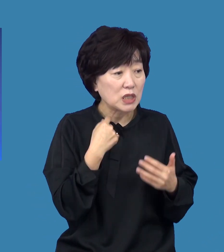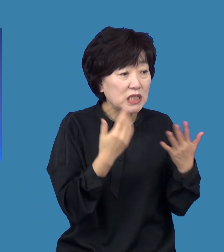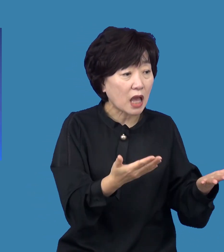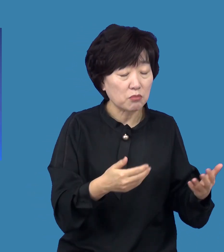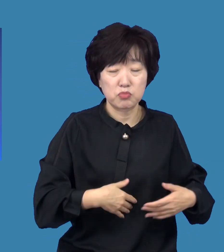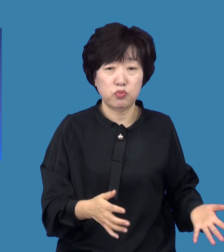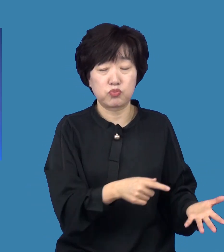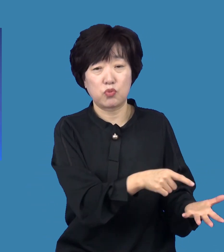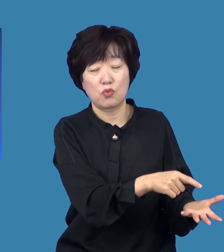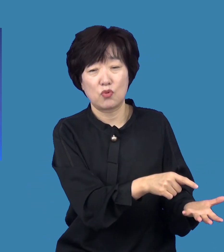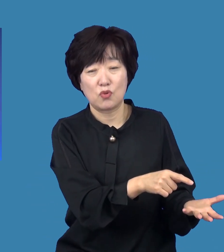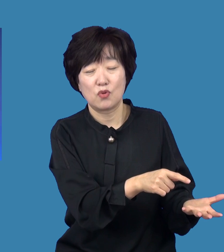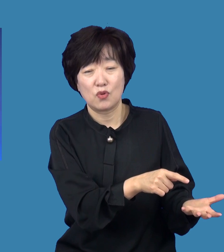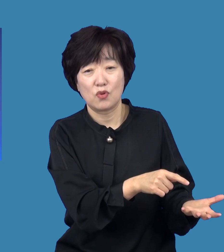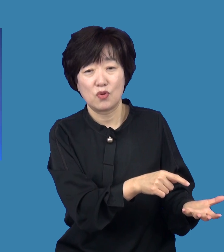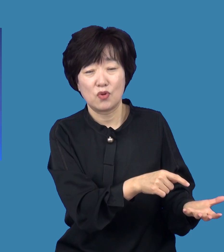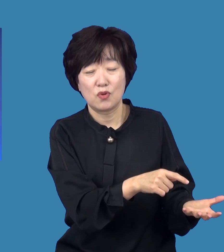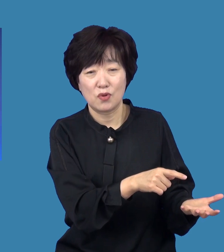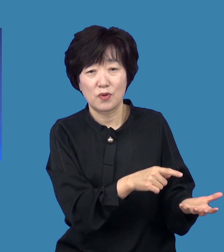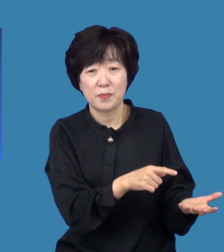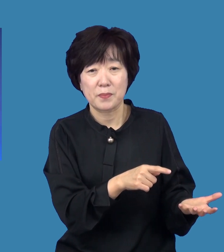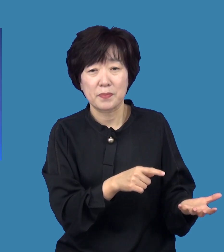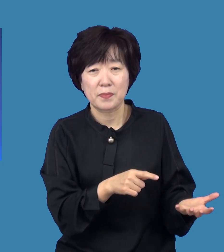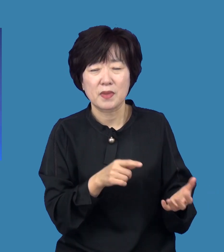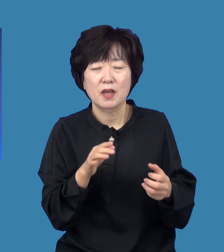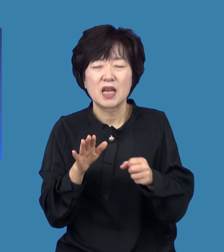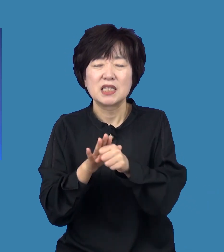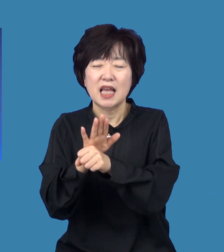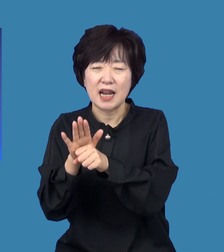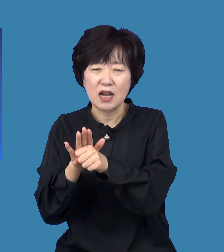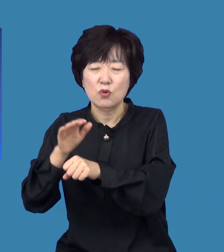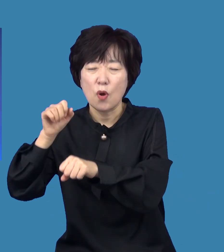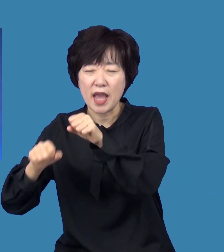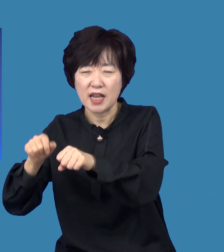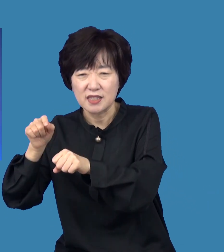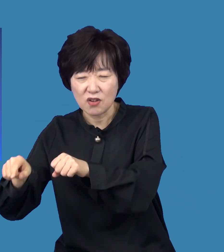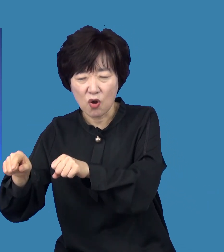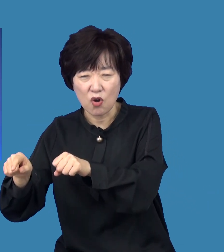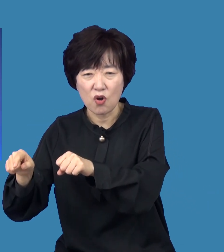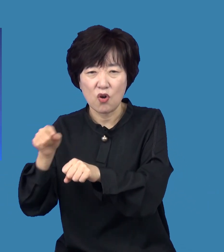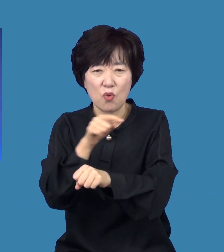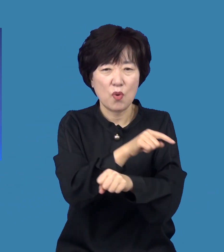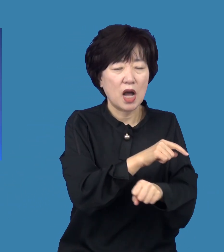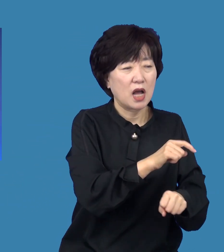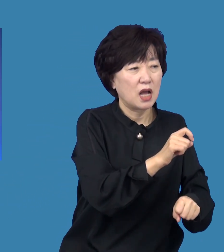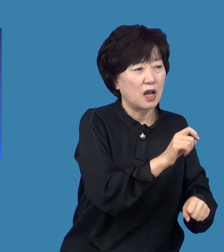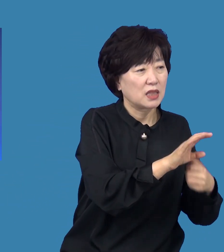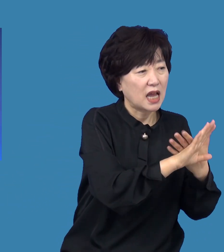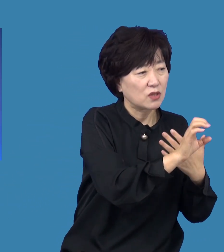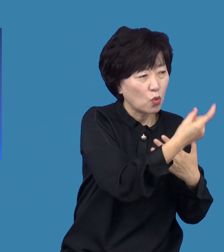없어. 이것이 사랑으로 행하는 것과 다른 동기로 행하는 것의 차이예요.